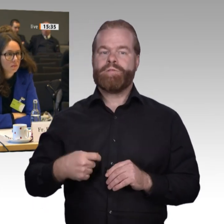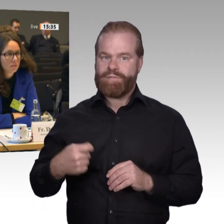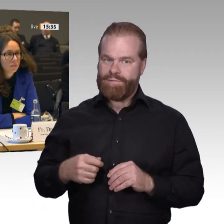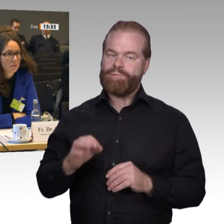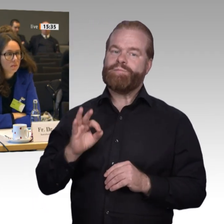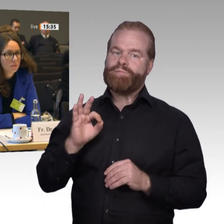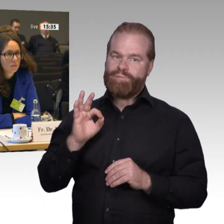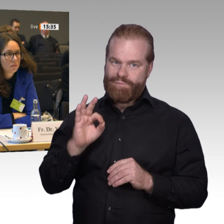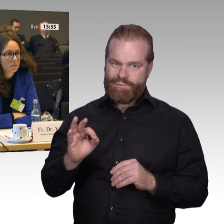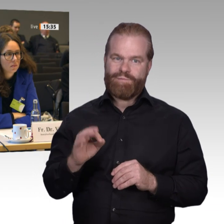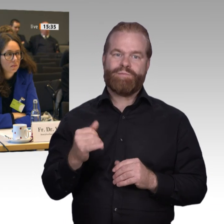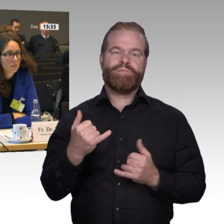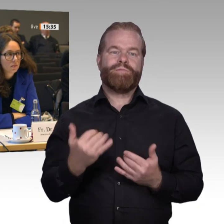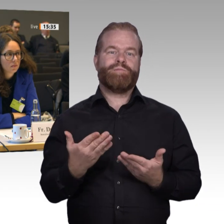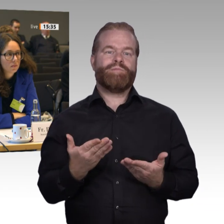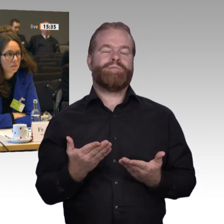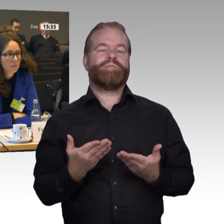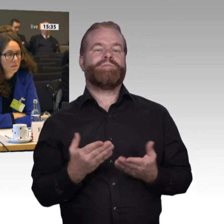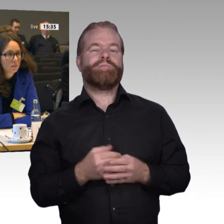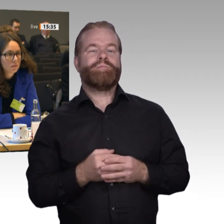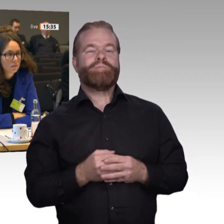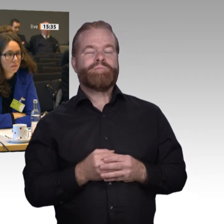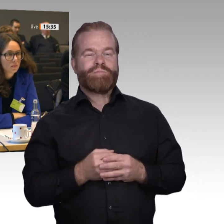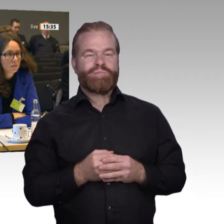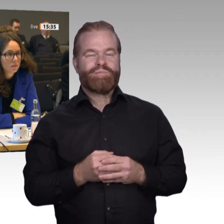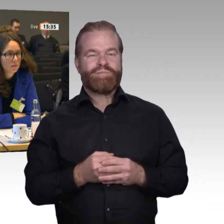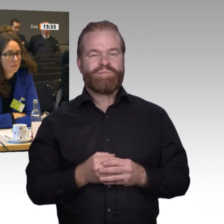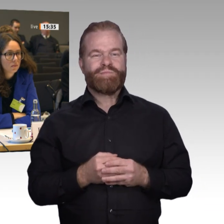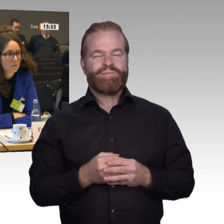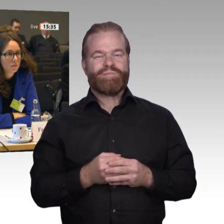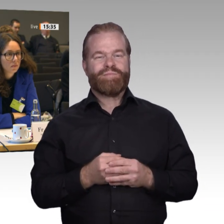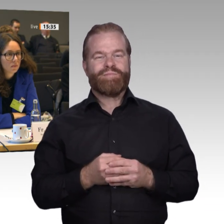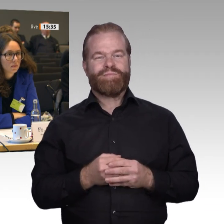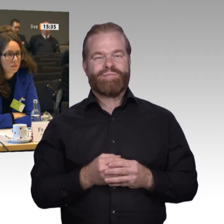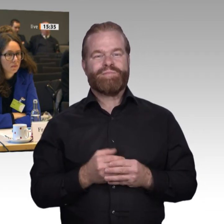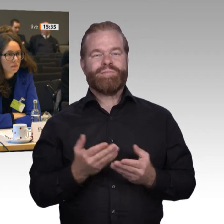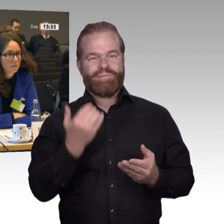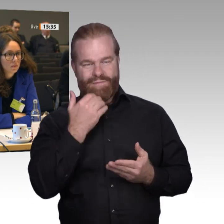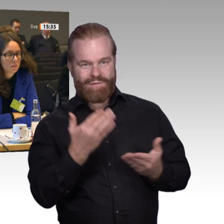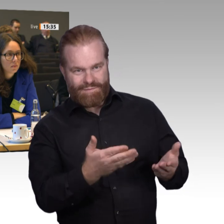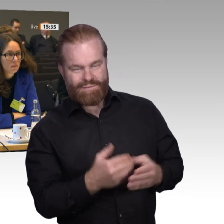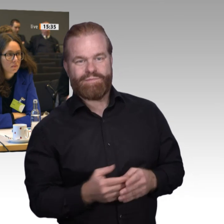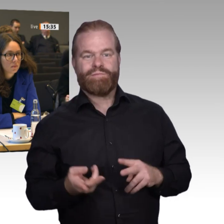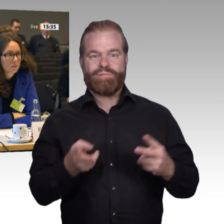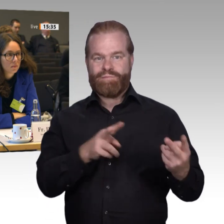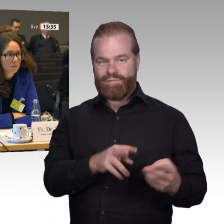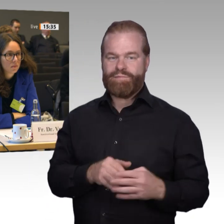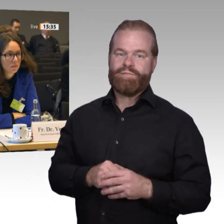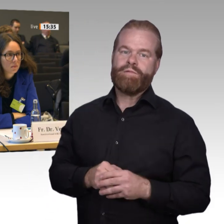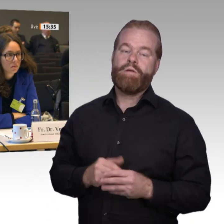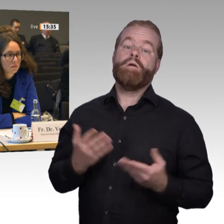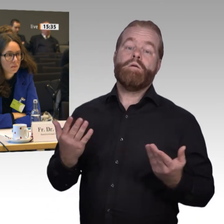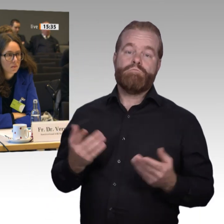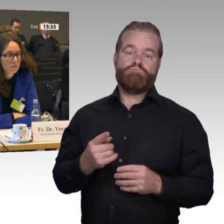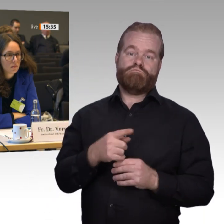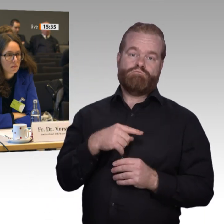ergänzend hinzuzufügen, was schon bereits hier zugesagt worden ist, die aktuelle Rechtslage sieht natürlich vor, wenn ich beispielsweise eine Elternpaar habe, was